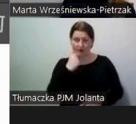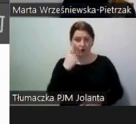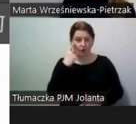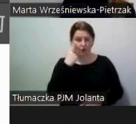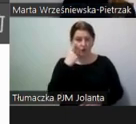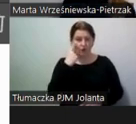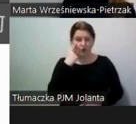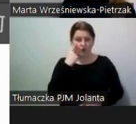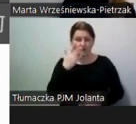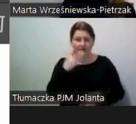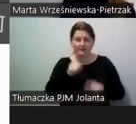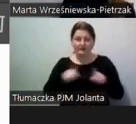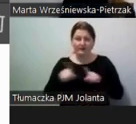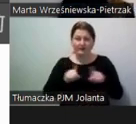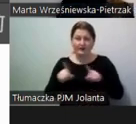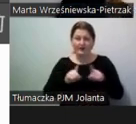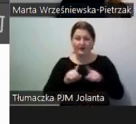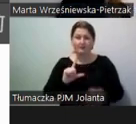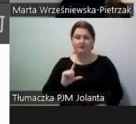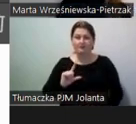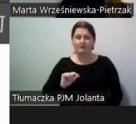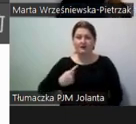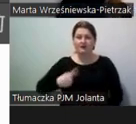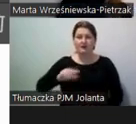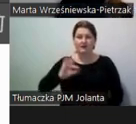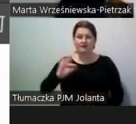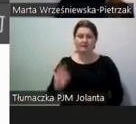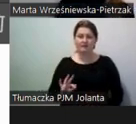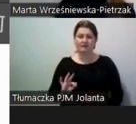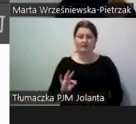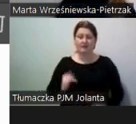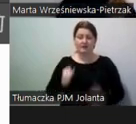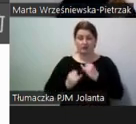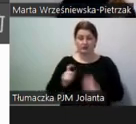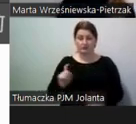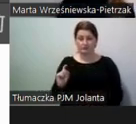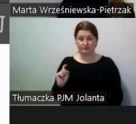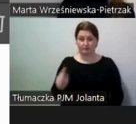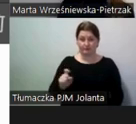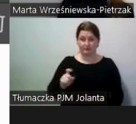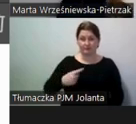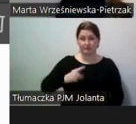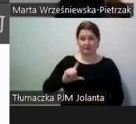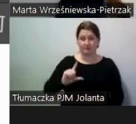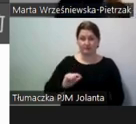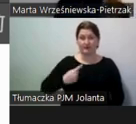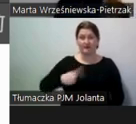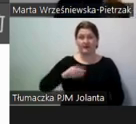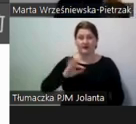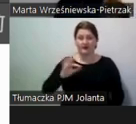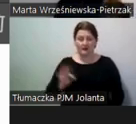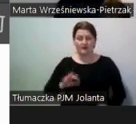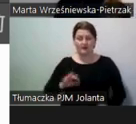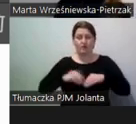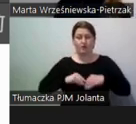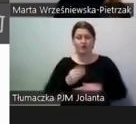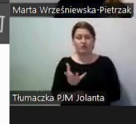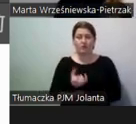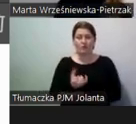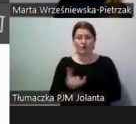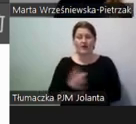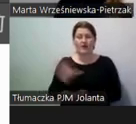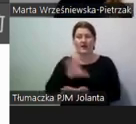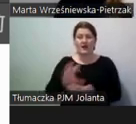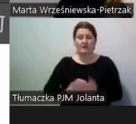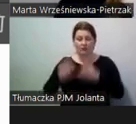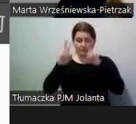i taki symbol PDF. Gdy kliknie się ten symbol PDF, to wtedy Państwo właśnie mogą pobrać raport